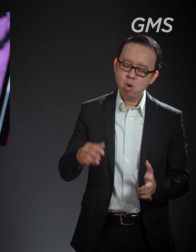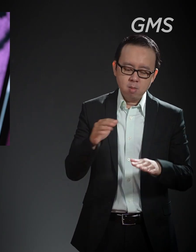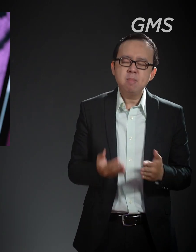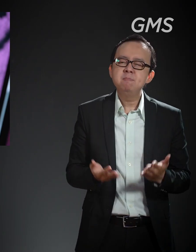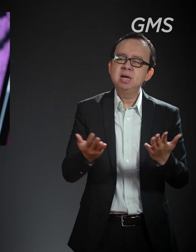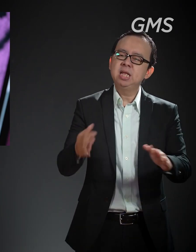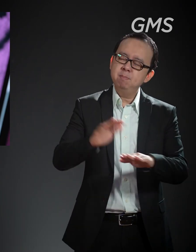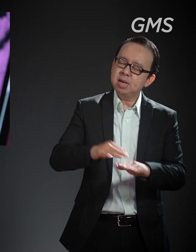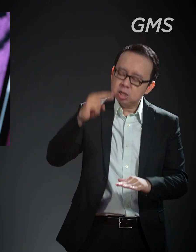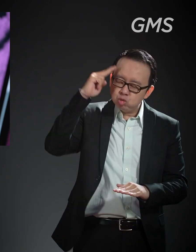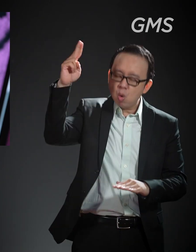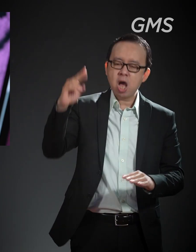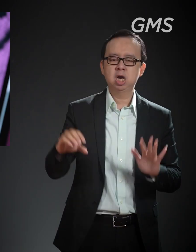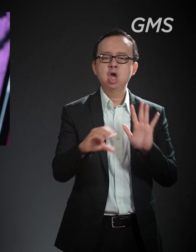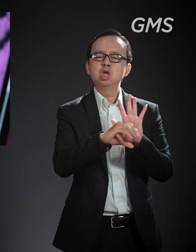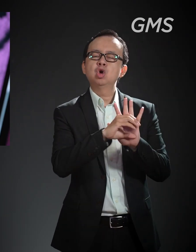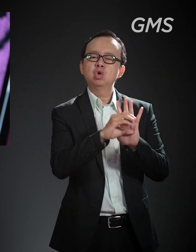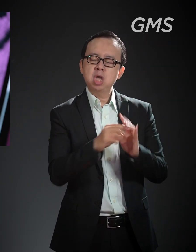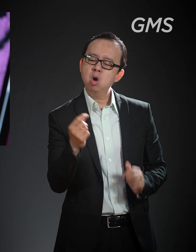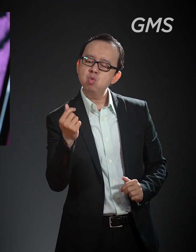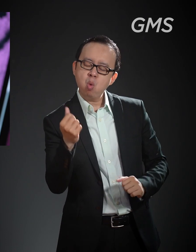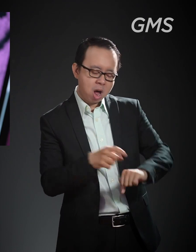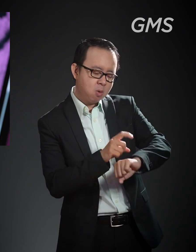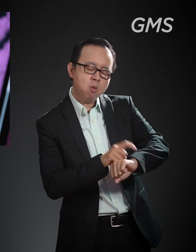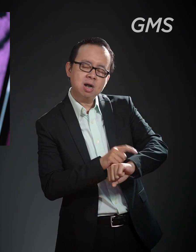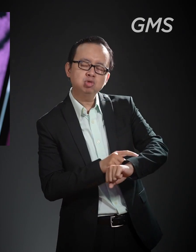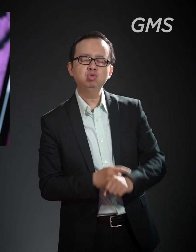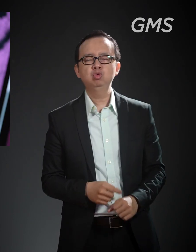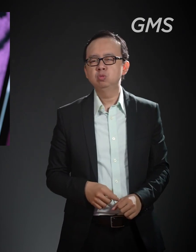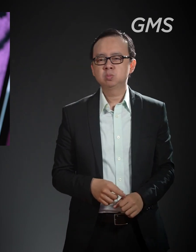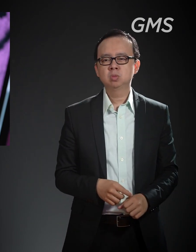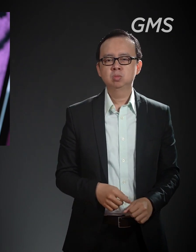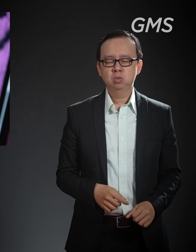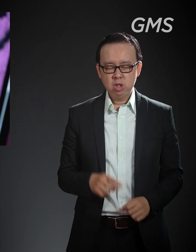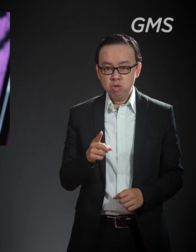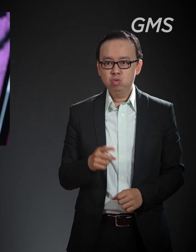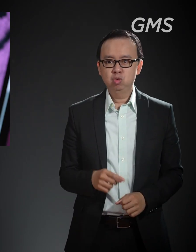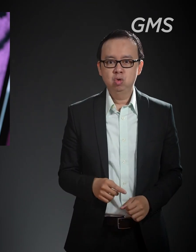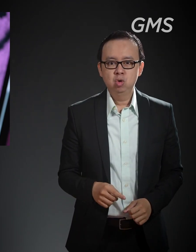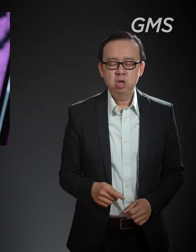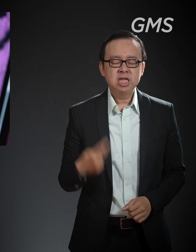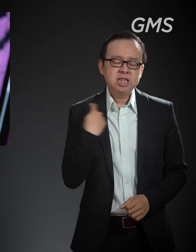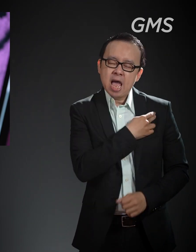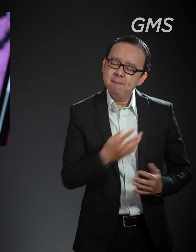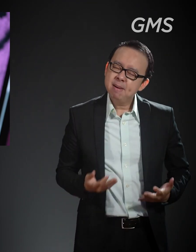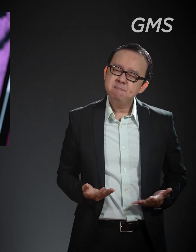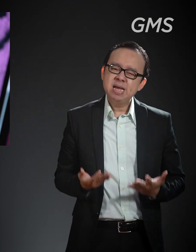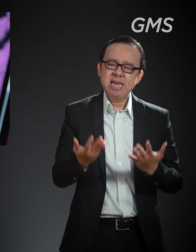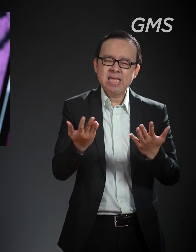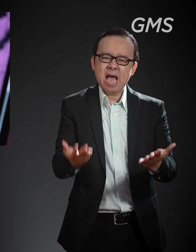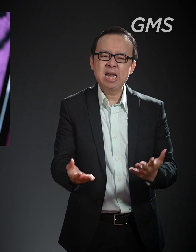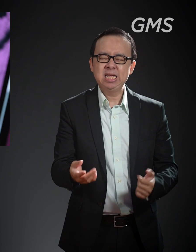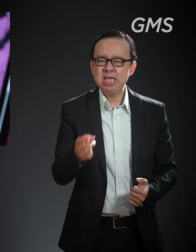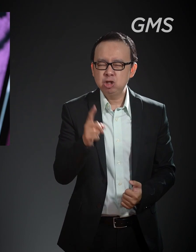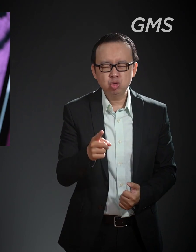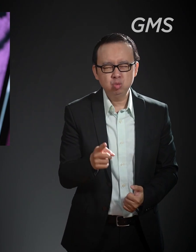keuangan, waktu, perhatian, wujud kasih yang kita salurkan, itu